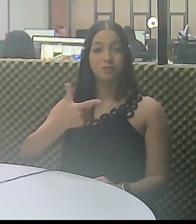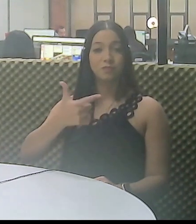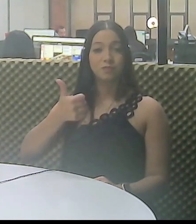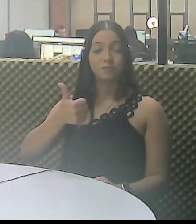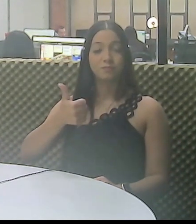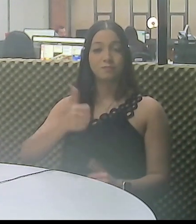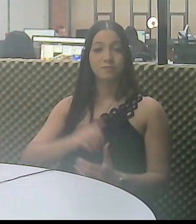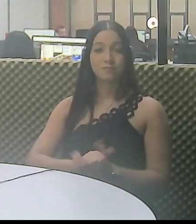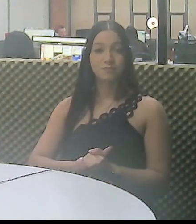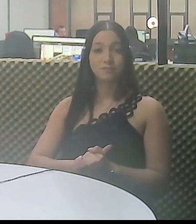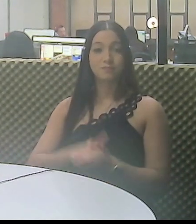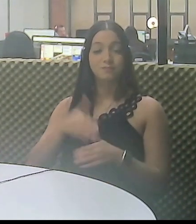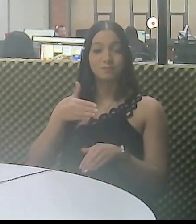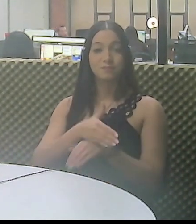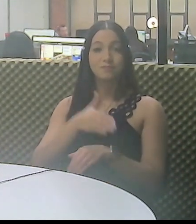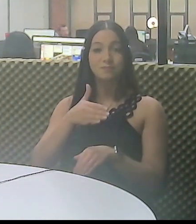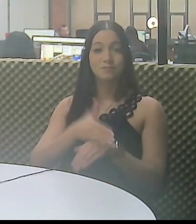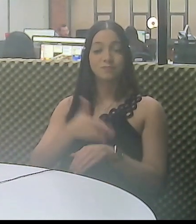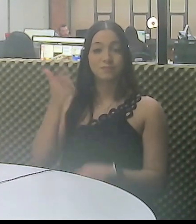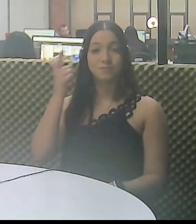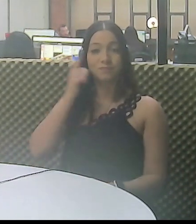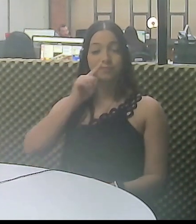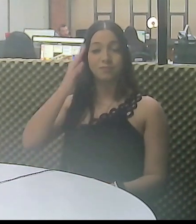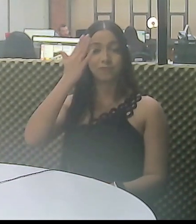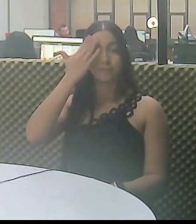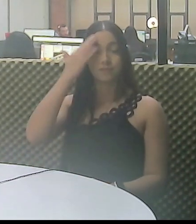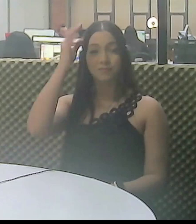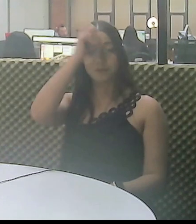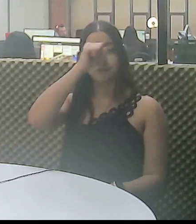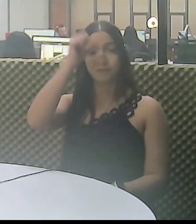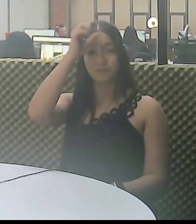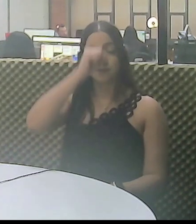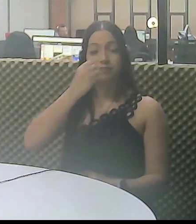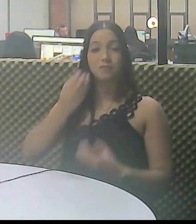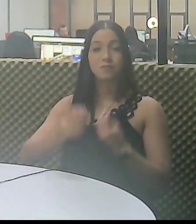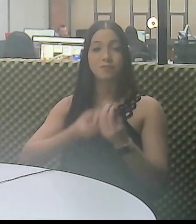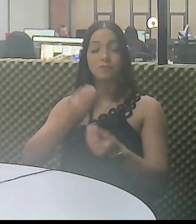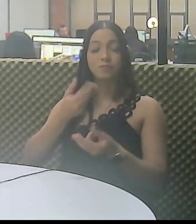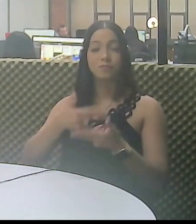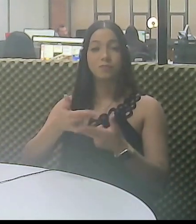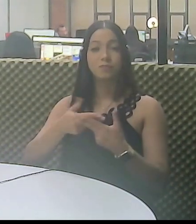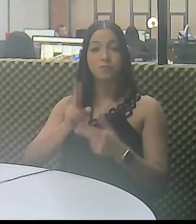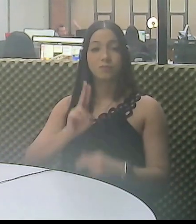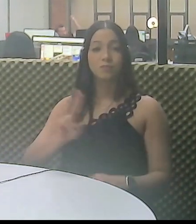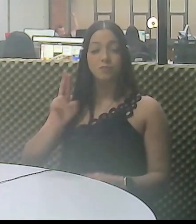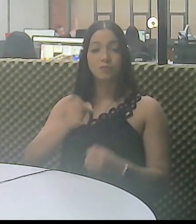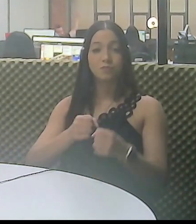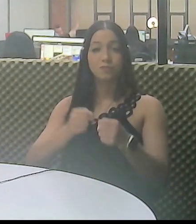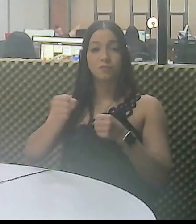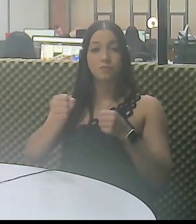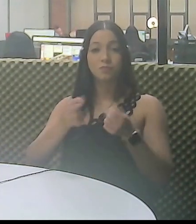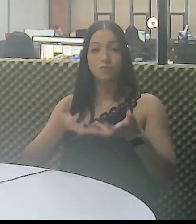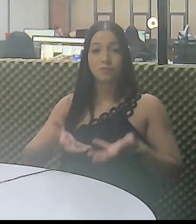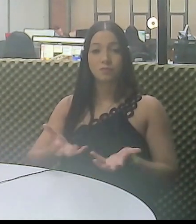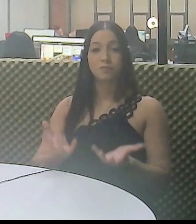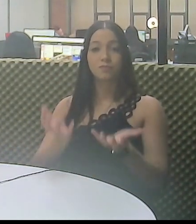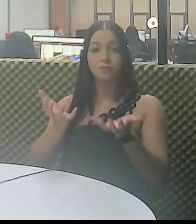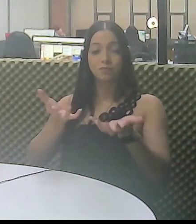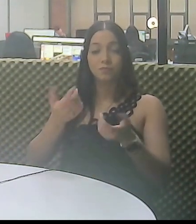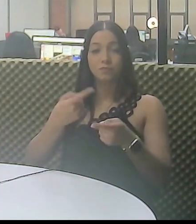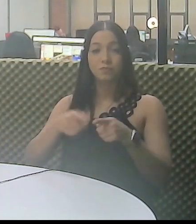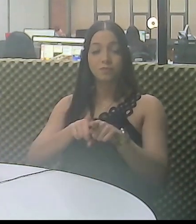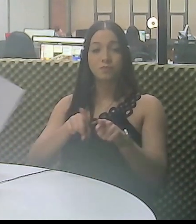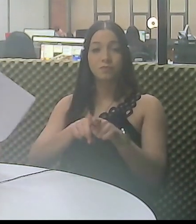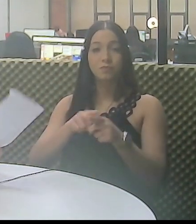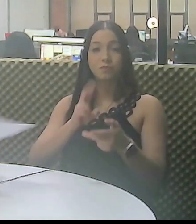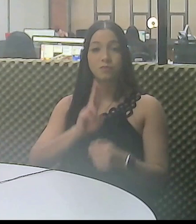3218-0321. Os participantes receberão noções de manutenção e vão aprender todas as funções de mecanismo do trator, bem como a operação do